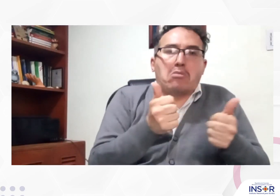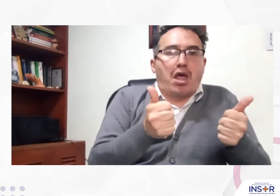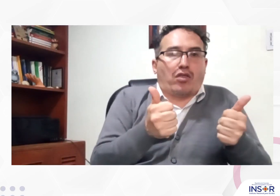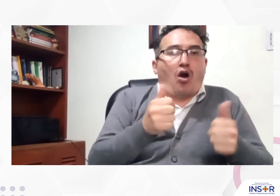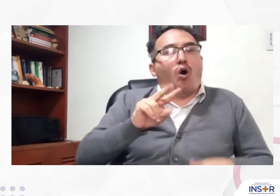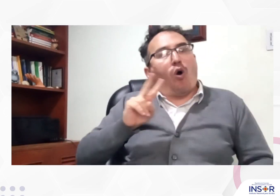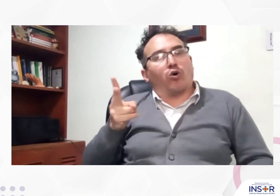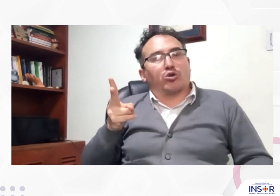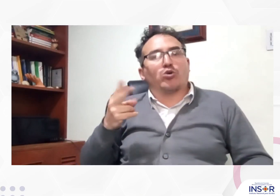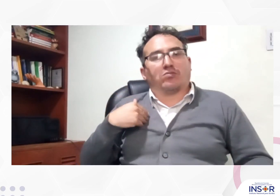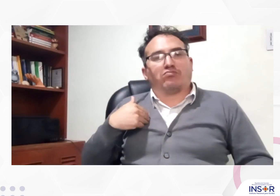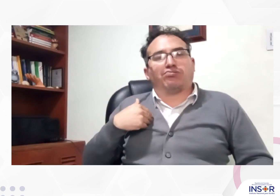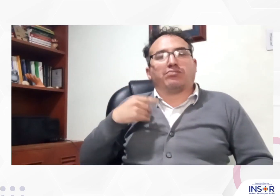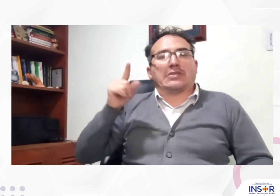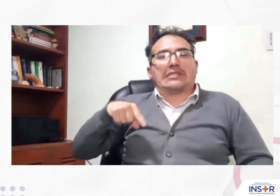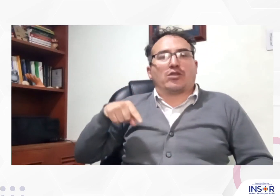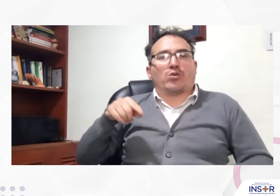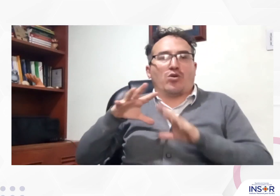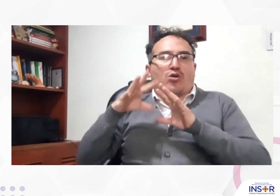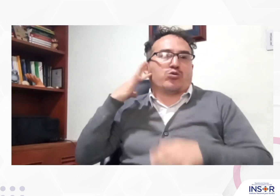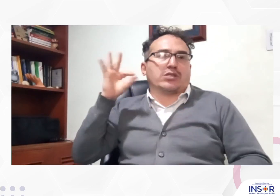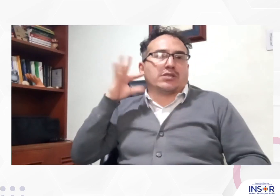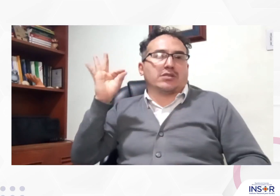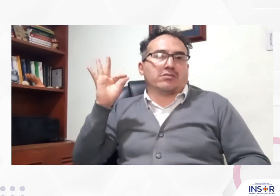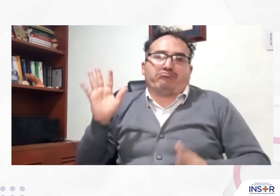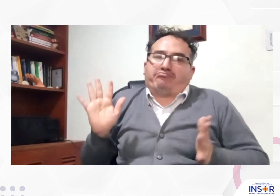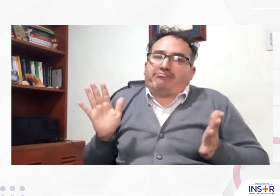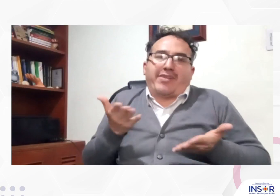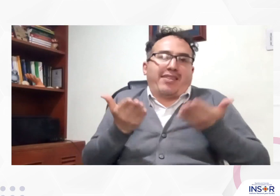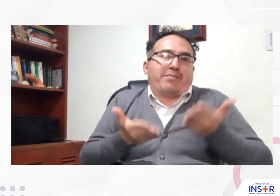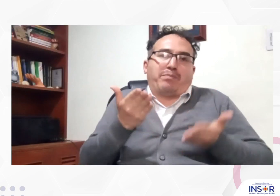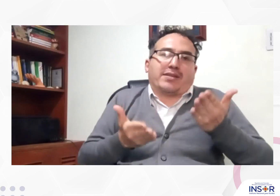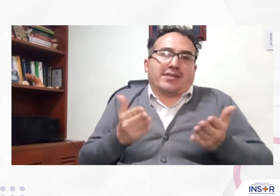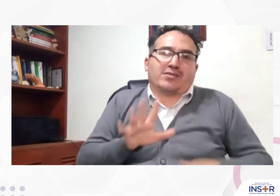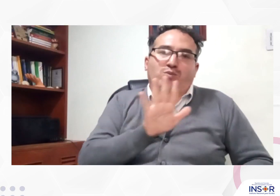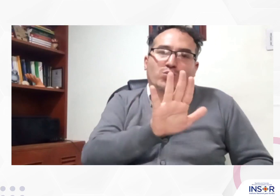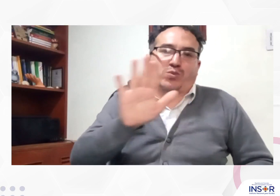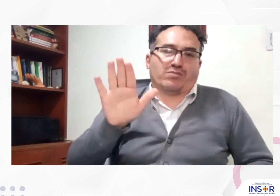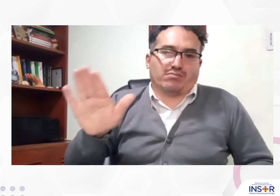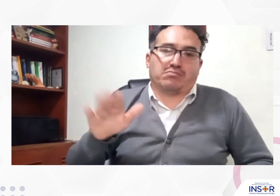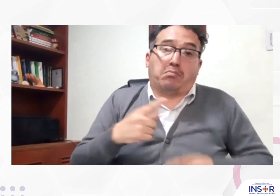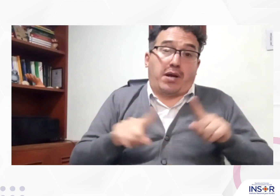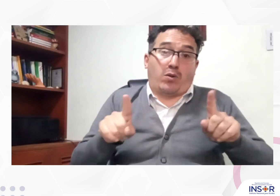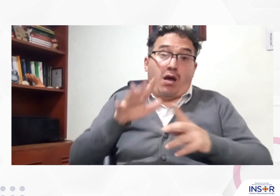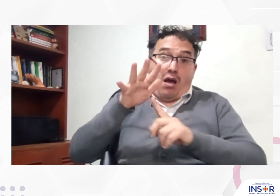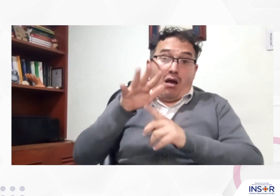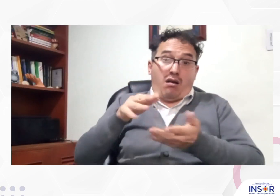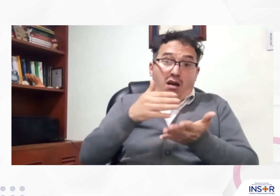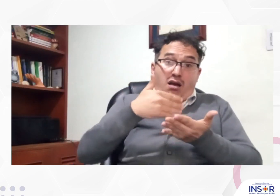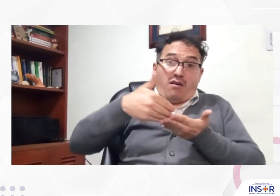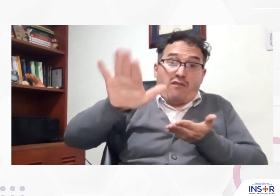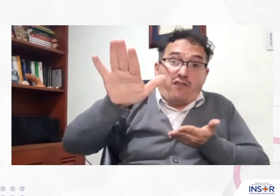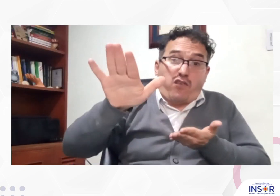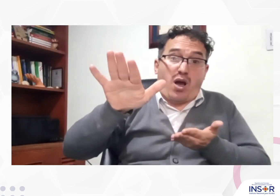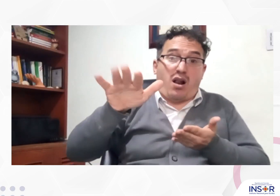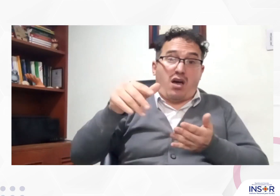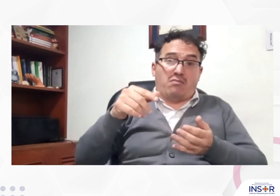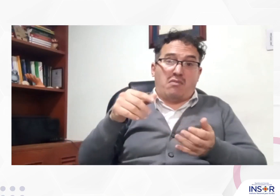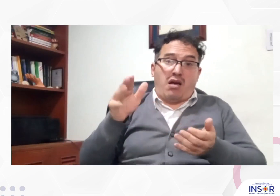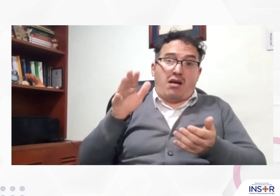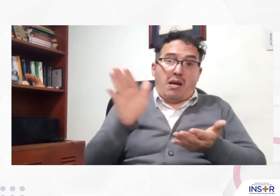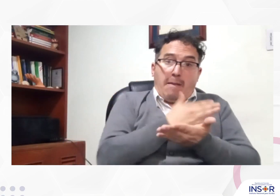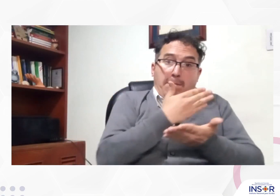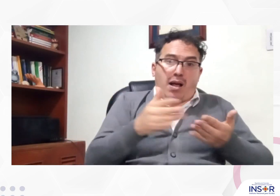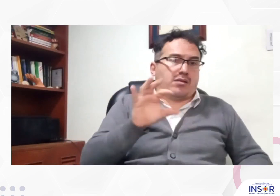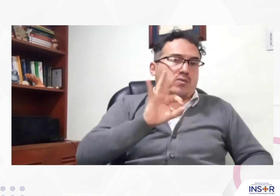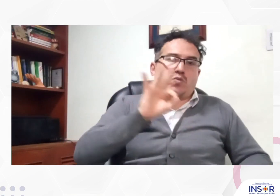sentirse de manera mucho más aproximada y apropiada hacia la comunidad sorda o hacia el mundo oyente. Eso ya es una elección personal,